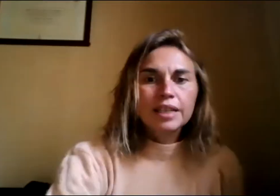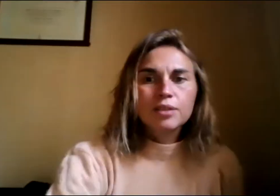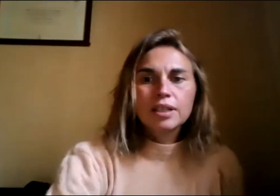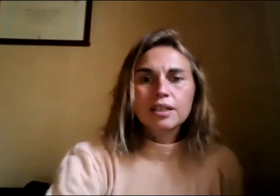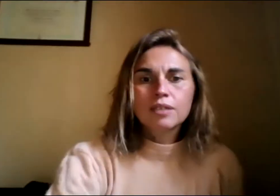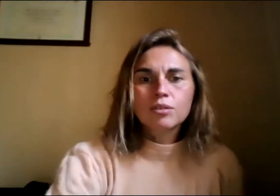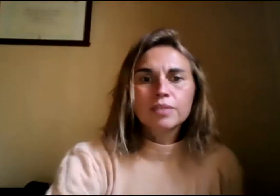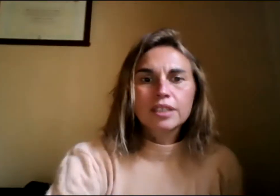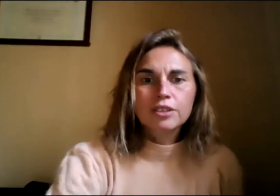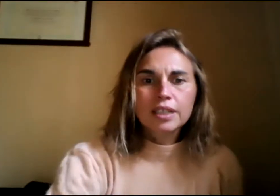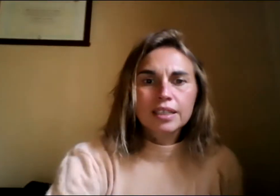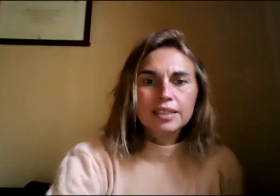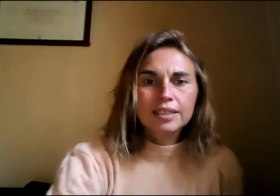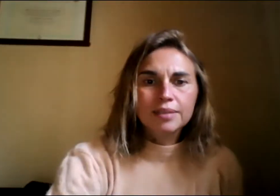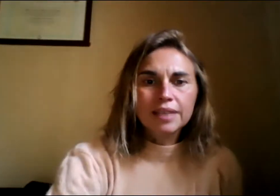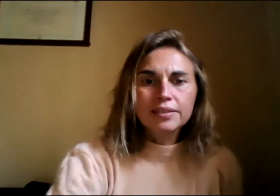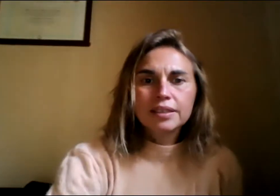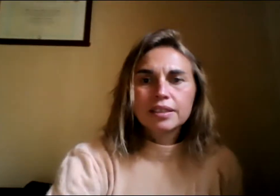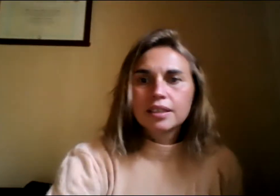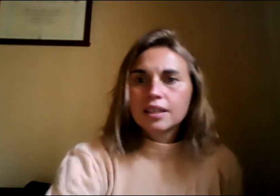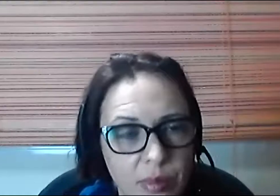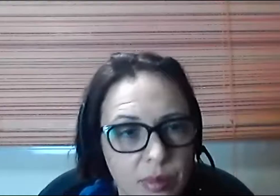Voy a leer un comentario que hay en el chat, ¿vale?